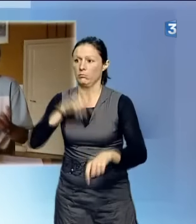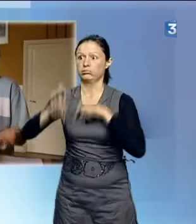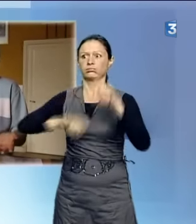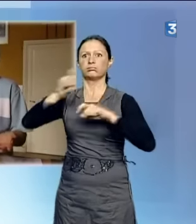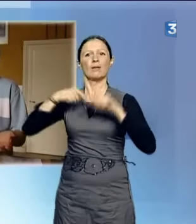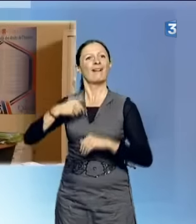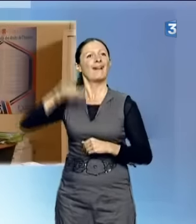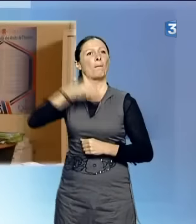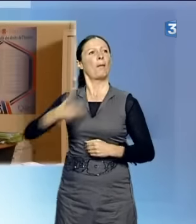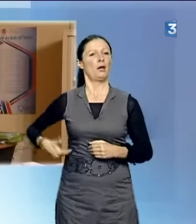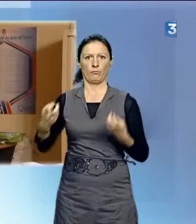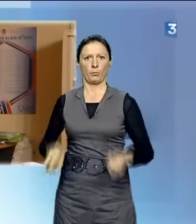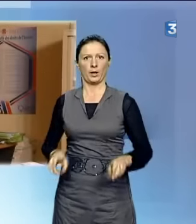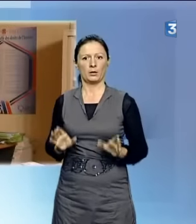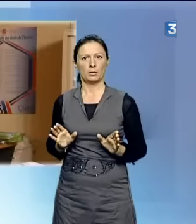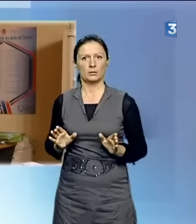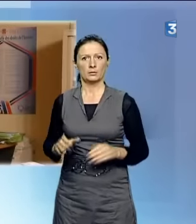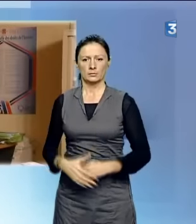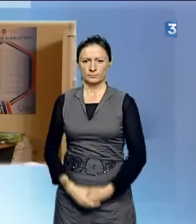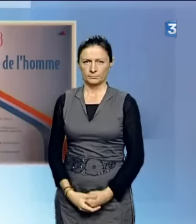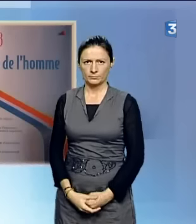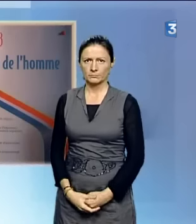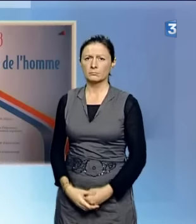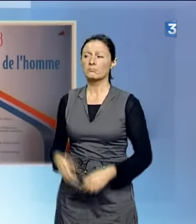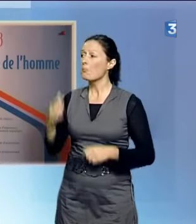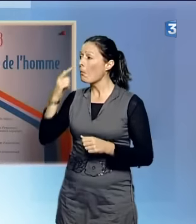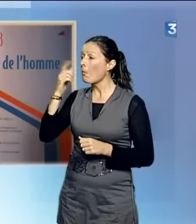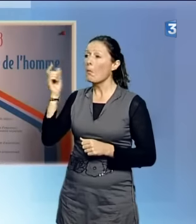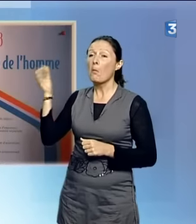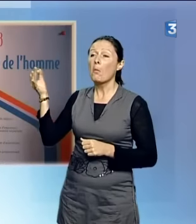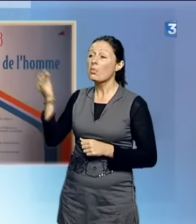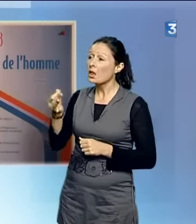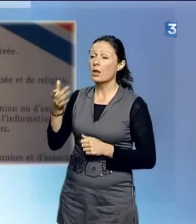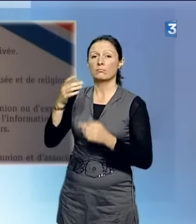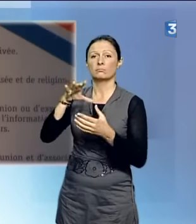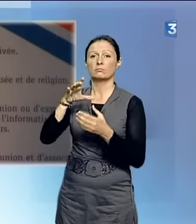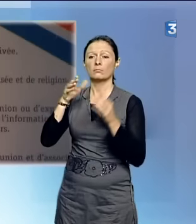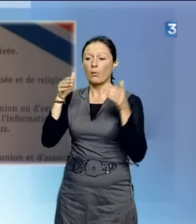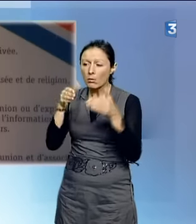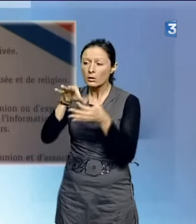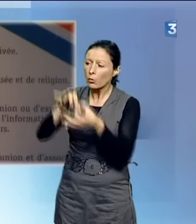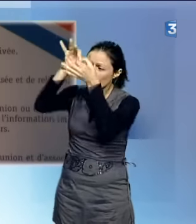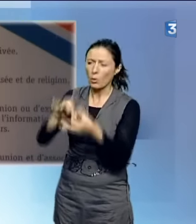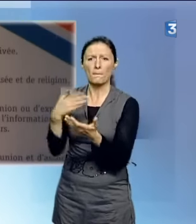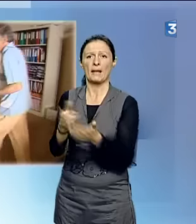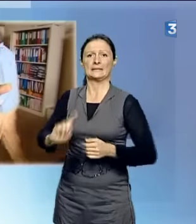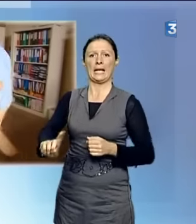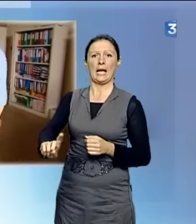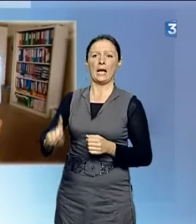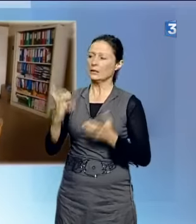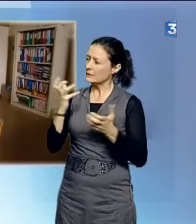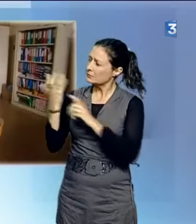présenté en tant que maire. Selon lui, rien à voir non plus avec des principes religieux. Et pour asseoir son point de vue,